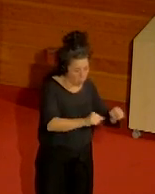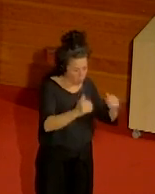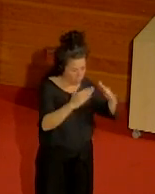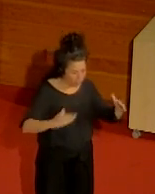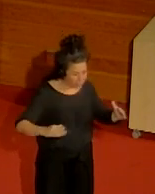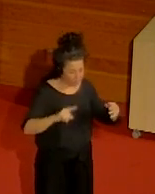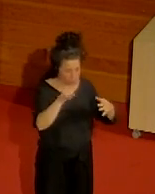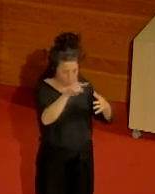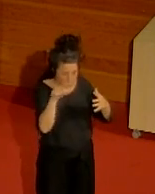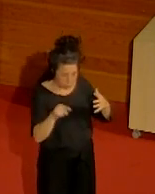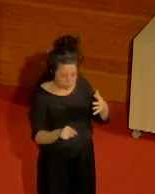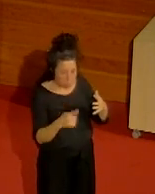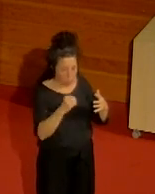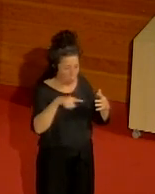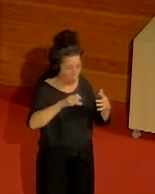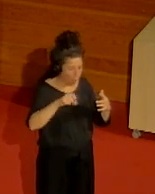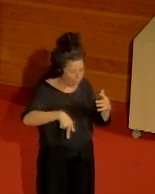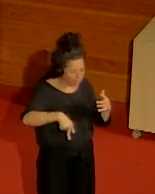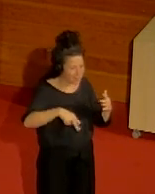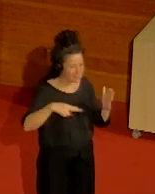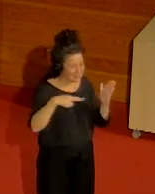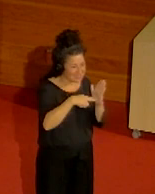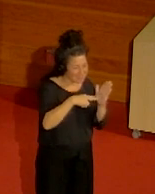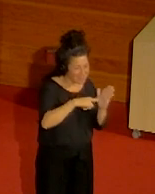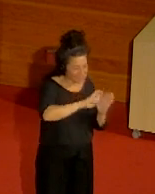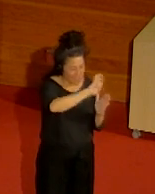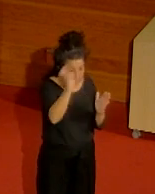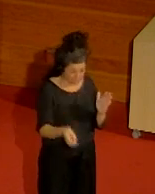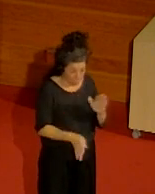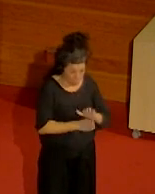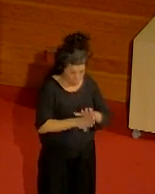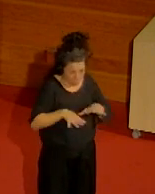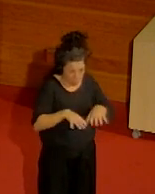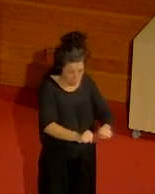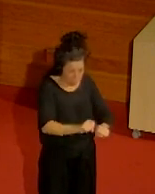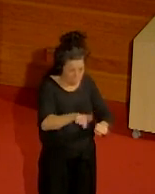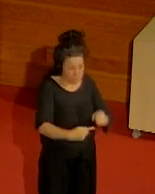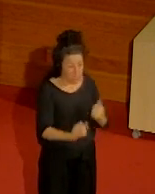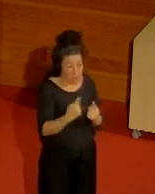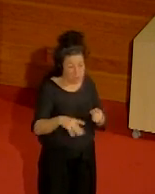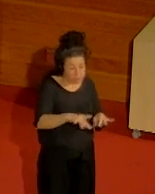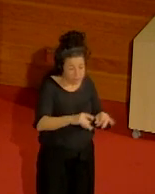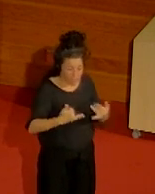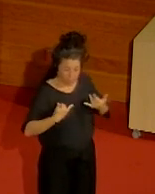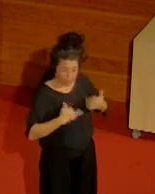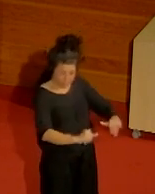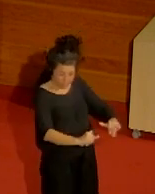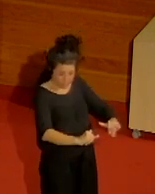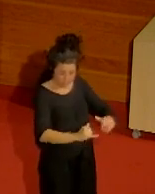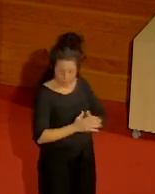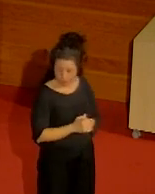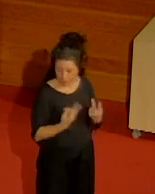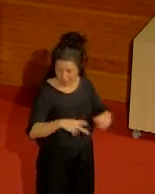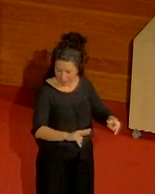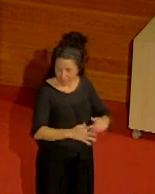altos de golán de Siria que todavía los tienen ocupados y luego algunos de estos territorios los devolvió pero ya vamos viendo